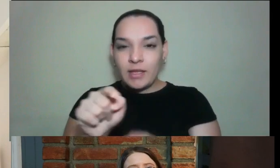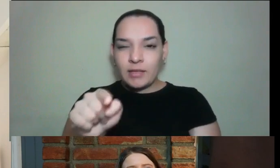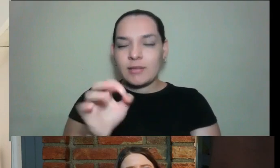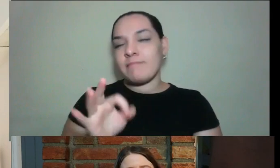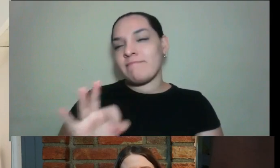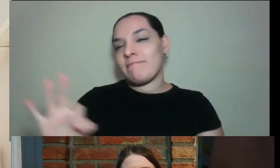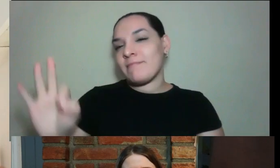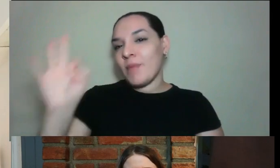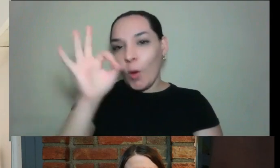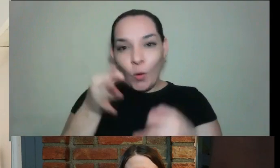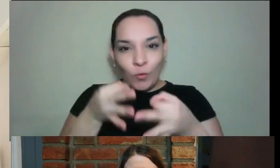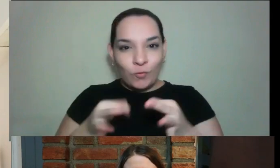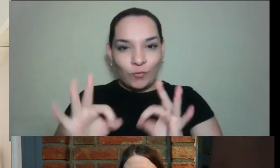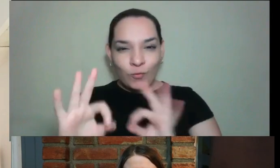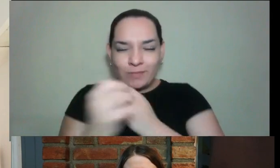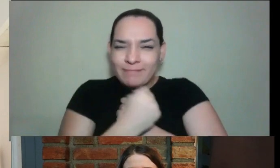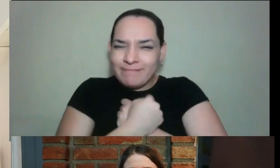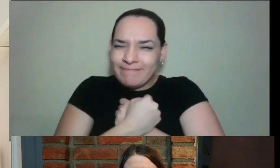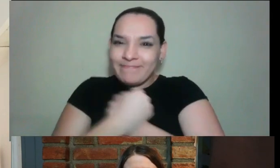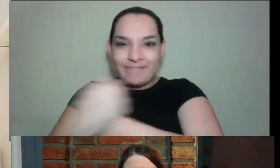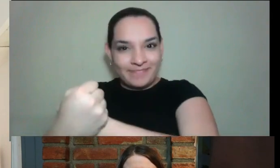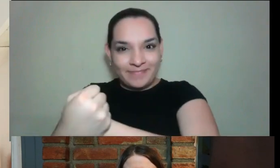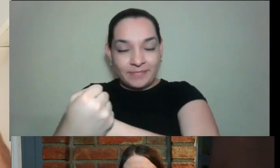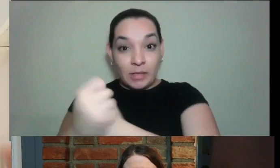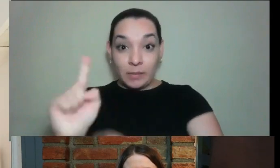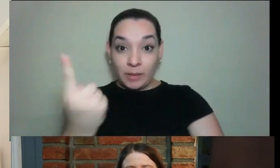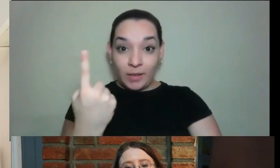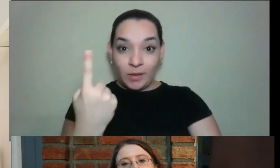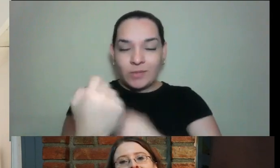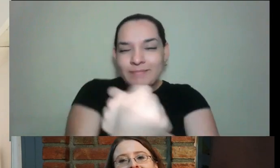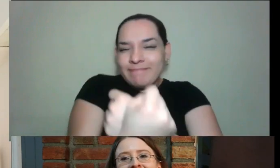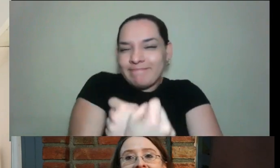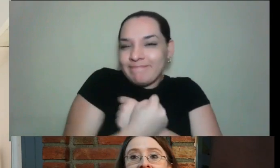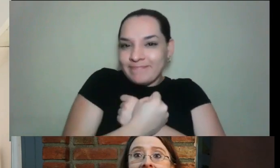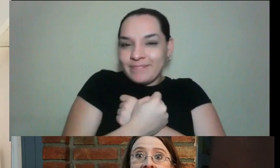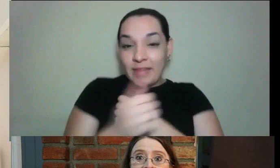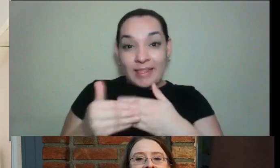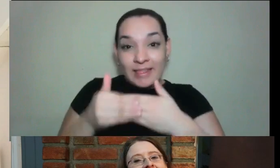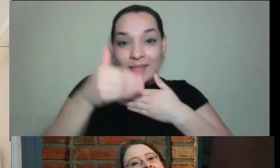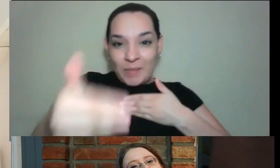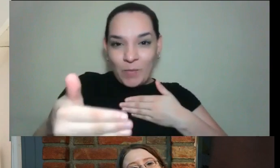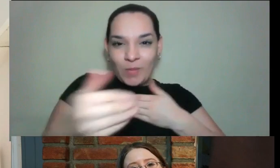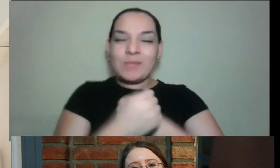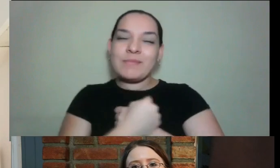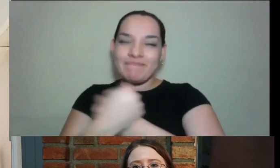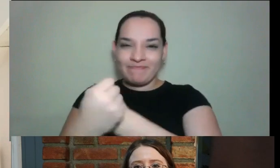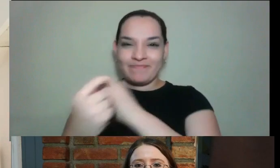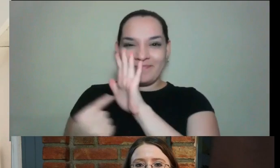forma de amar. Amarnos para amar.